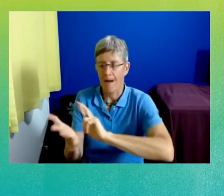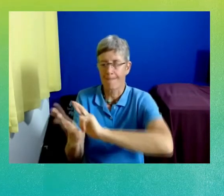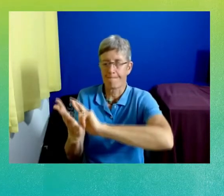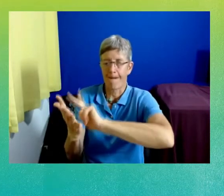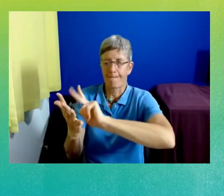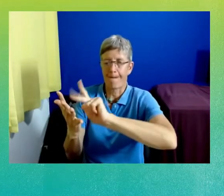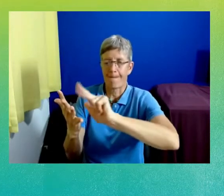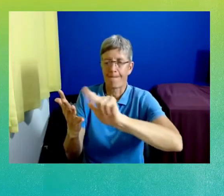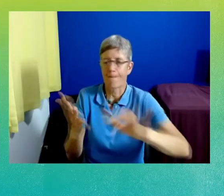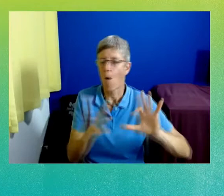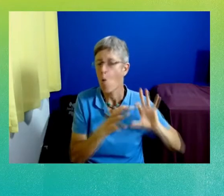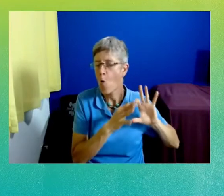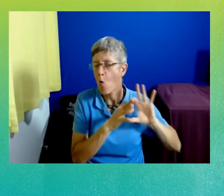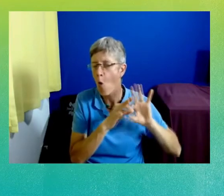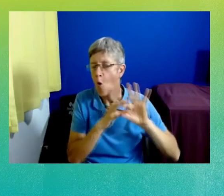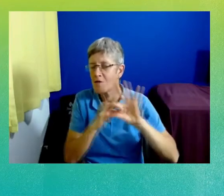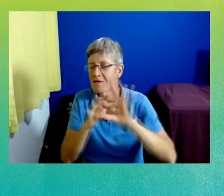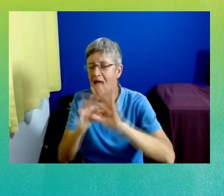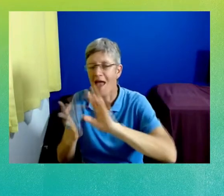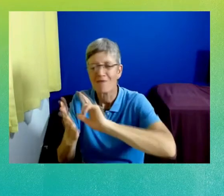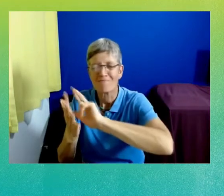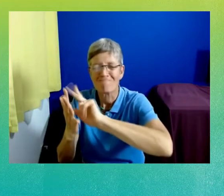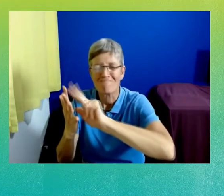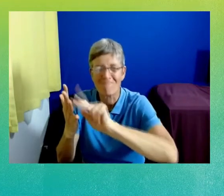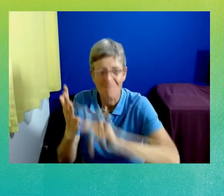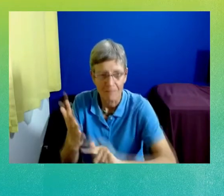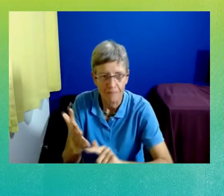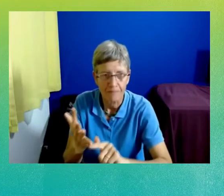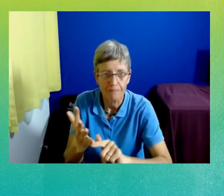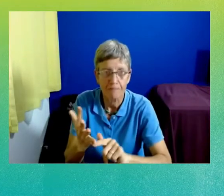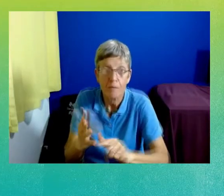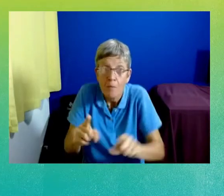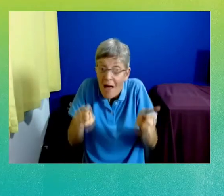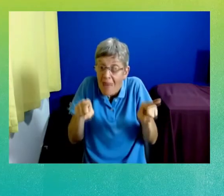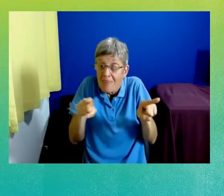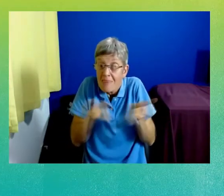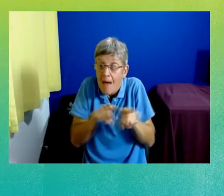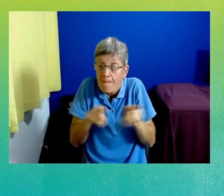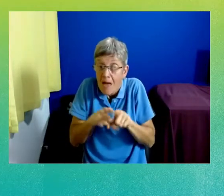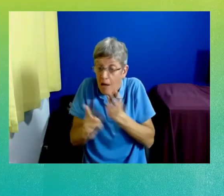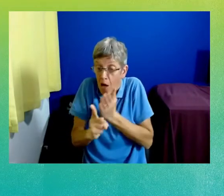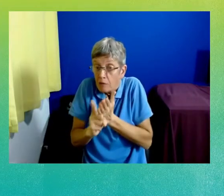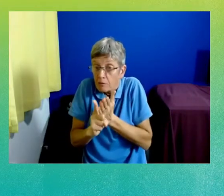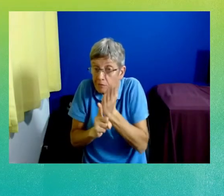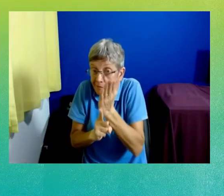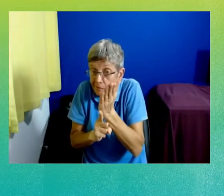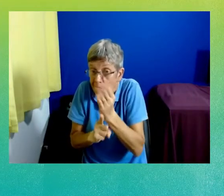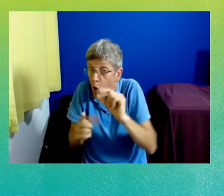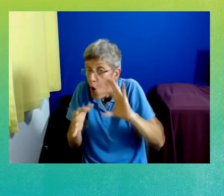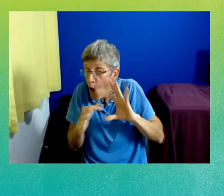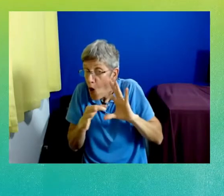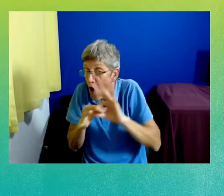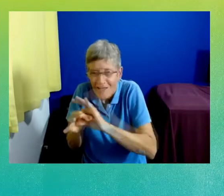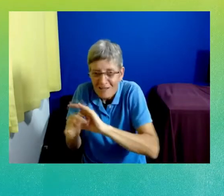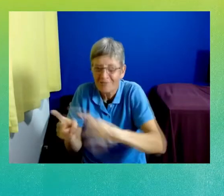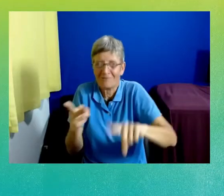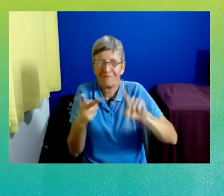da literatura na Libras. E existe essa variedade